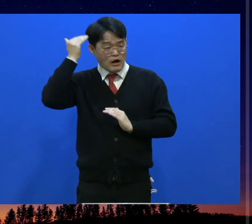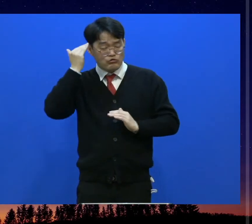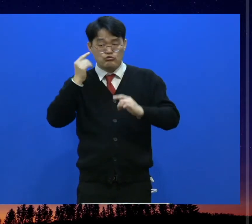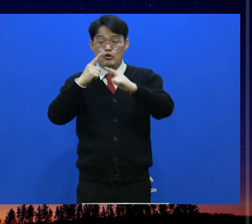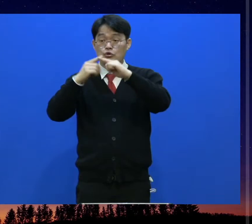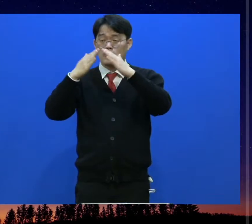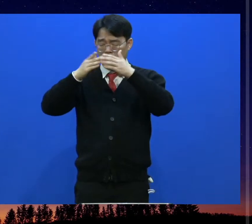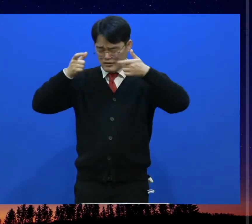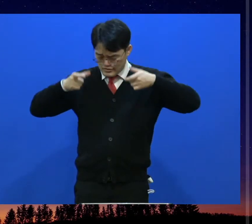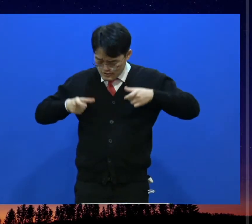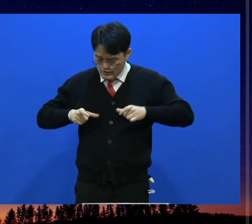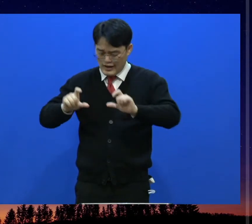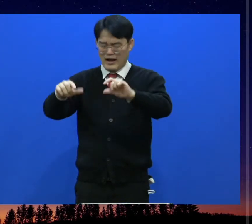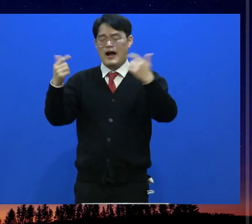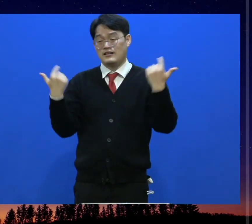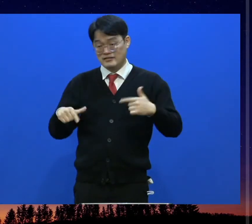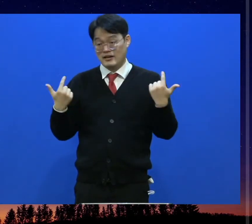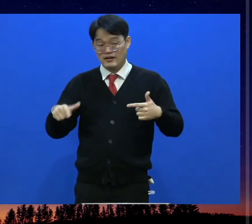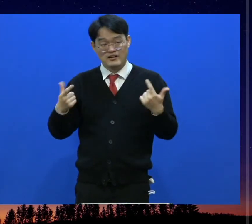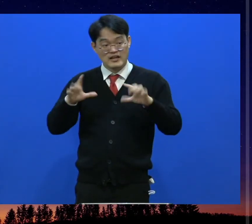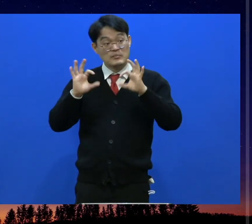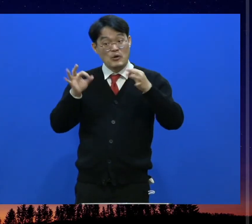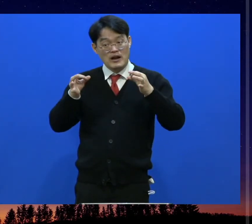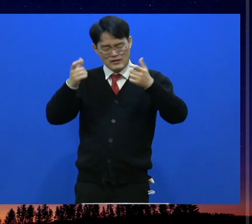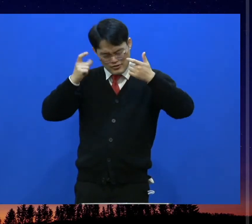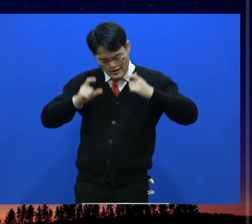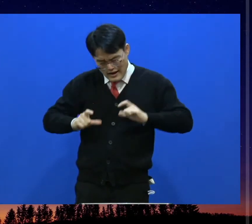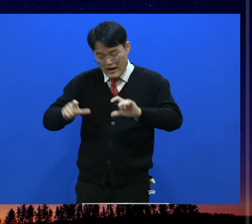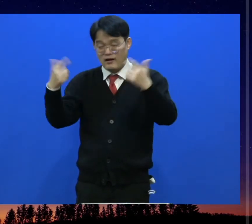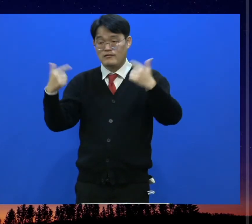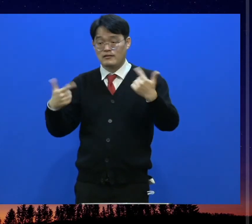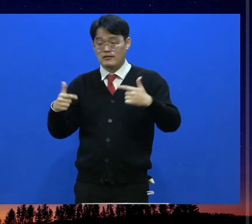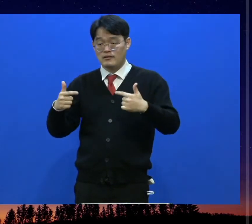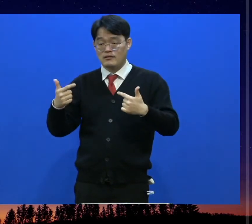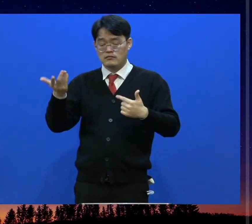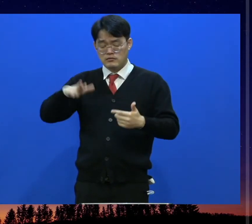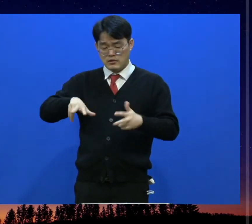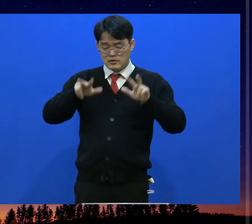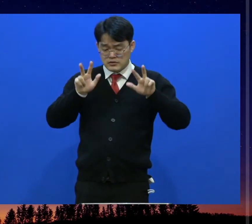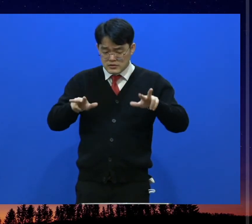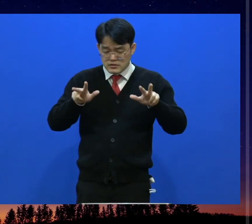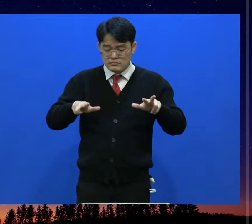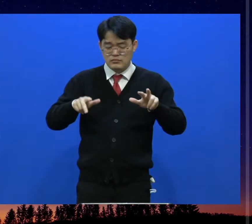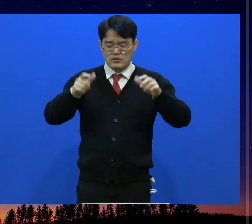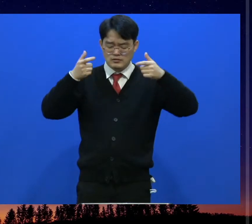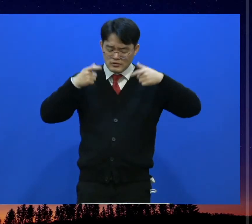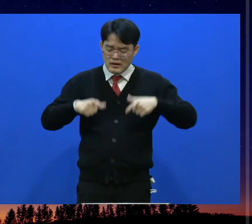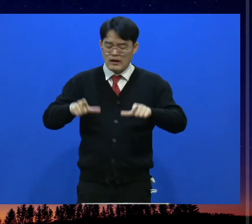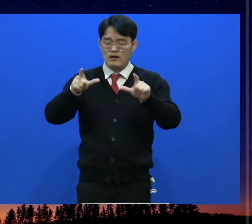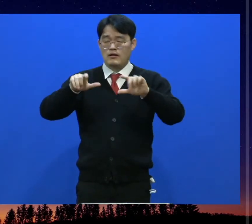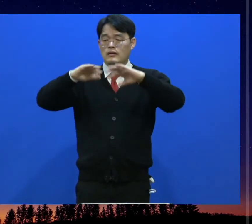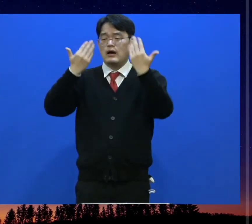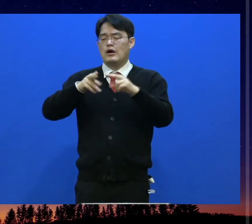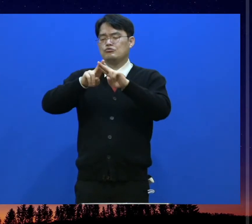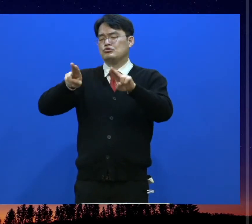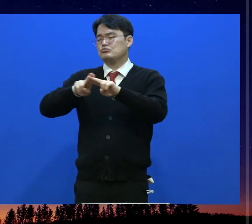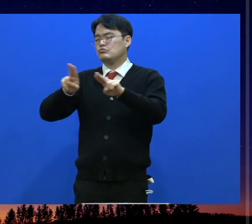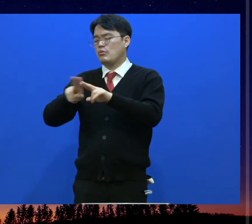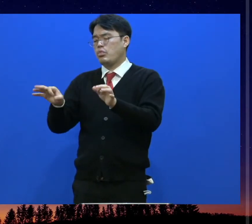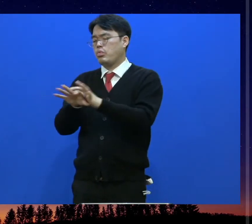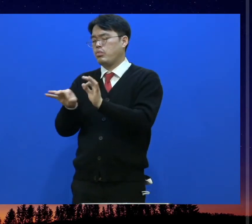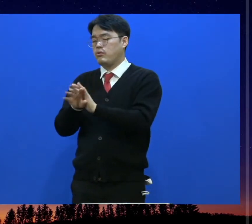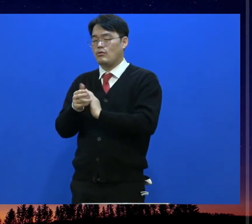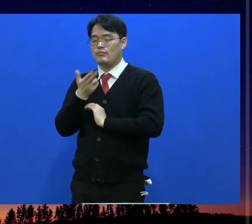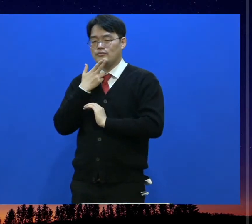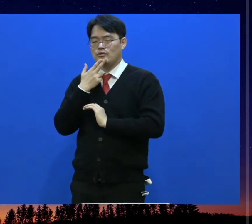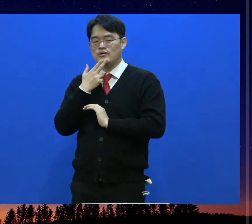안 하는 날이 없었어요. 안 하는 교회가 별로 없었어요. 그런데 어느 순간부터 이제 철야가 다 없어졌거든요. 하는 교회도 많이 있습니다만 안 하는